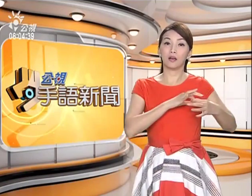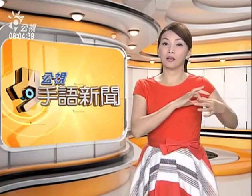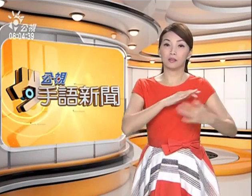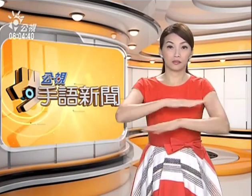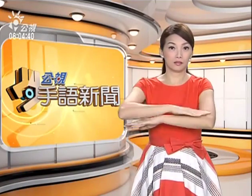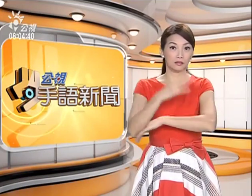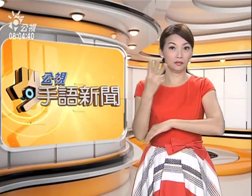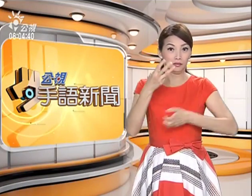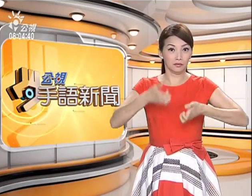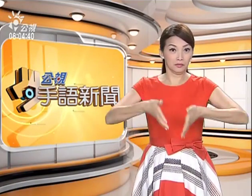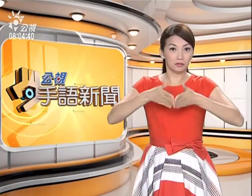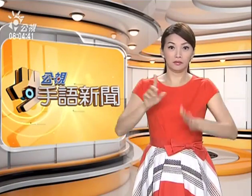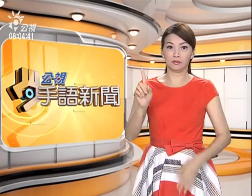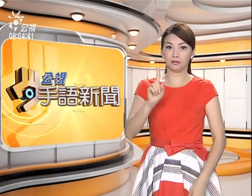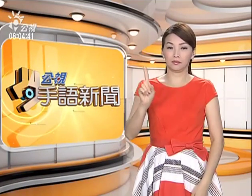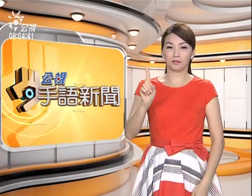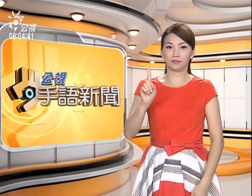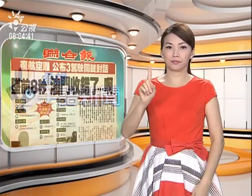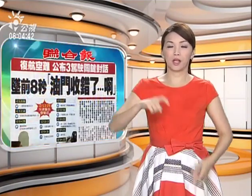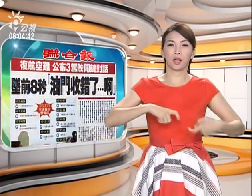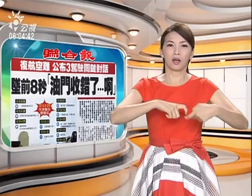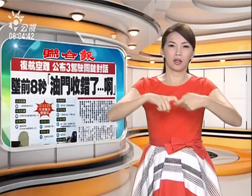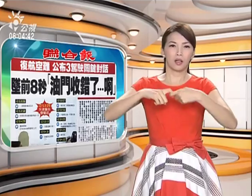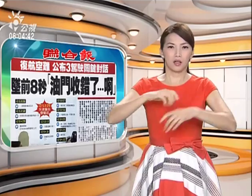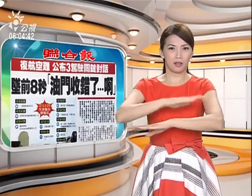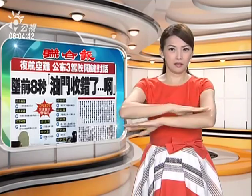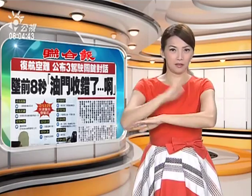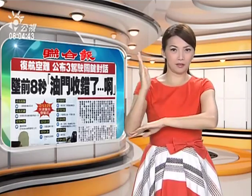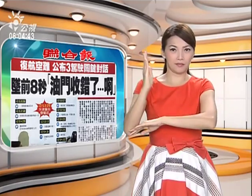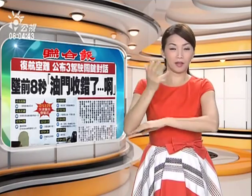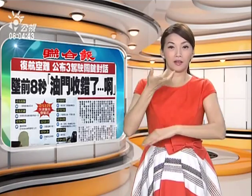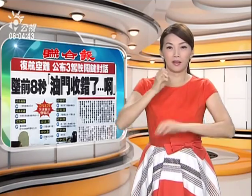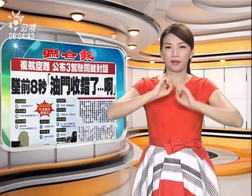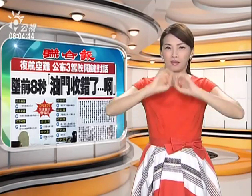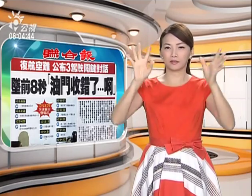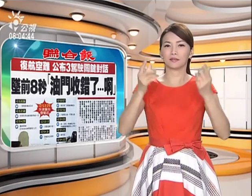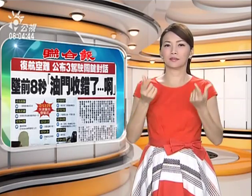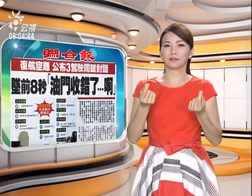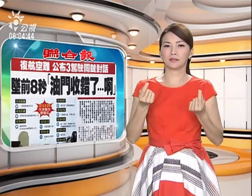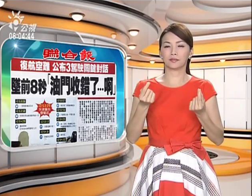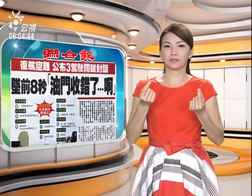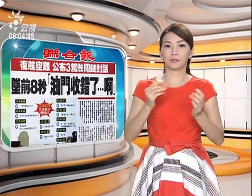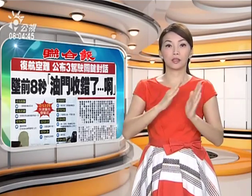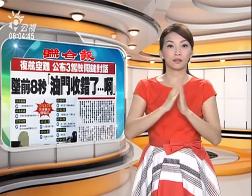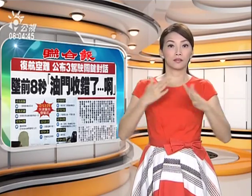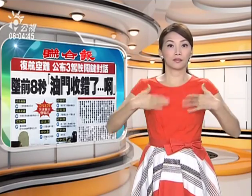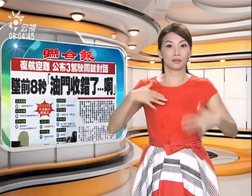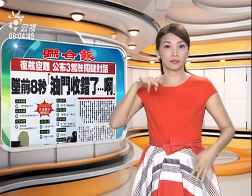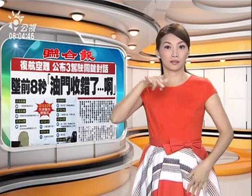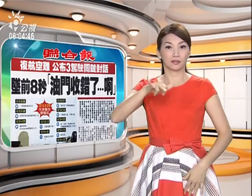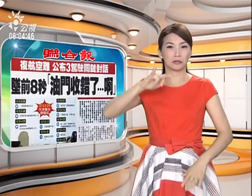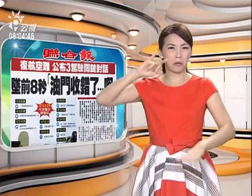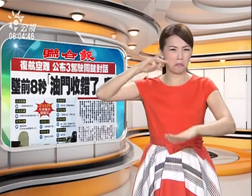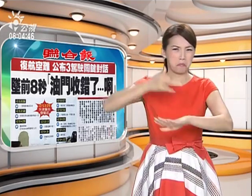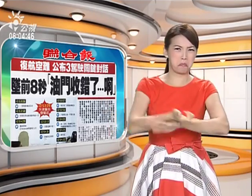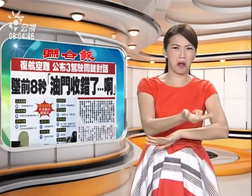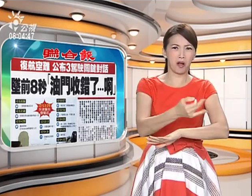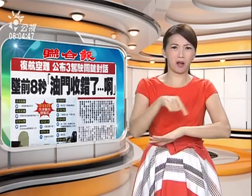来关心各大报的头条焦点。联合报头条一样也是复兴航空空难，确认